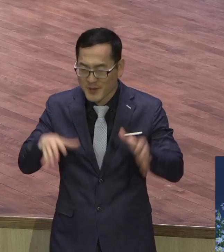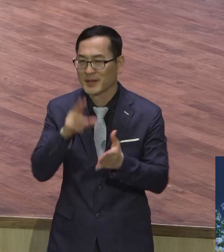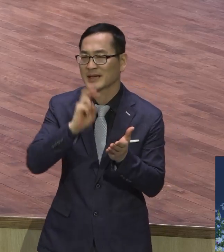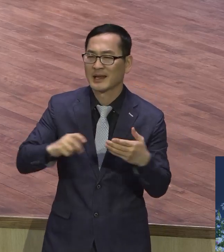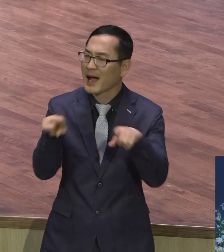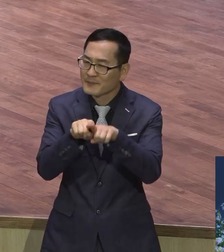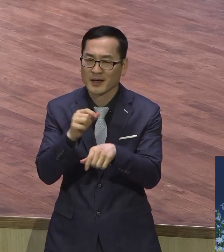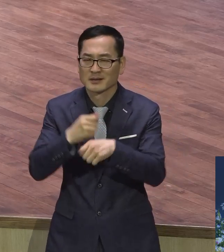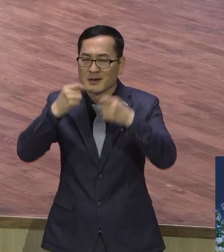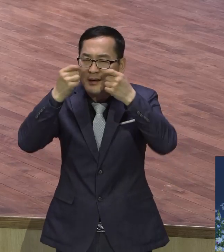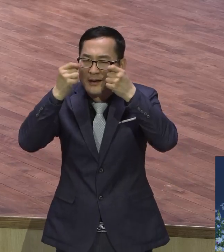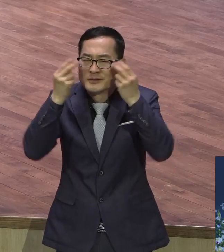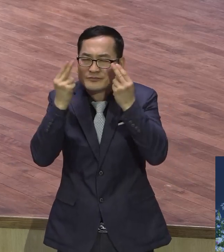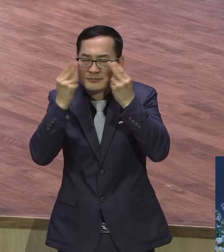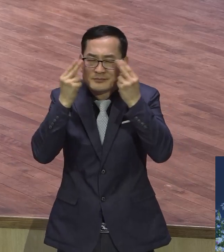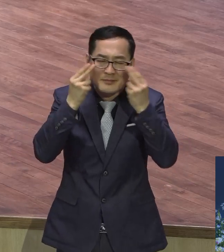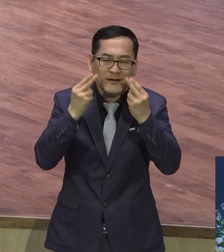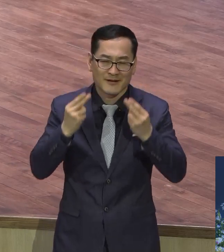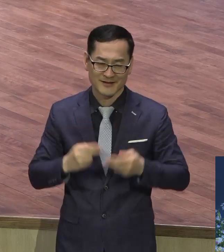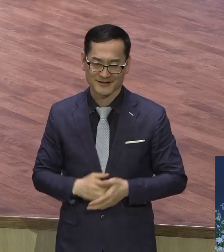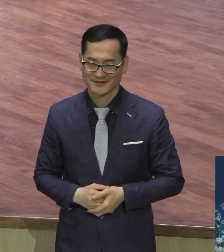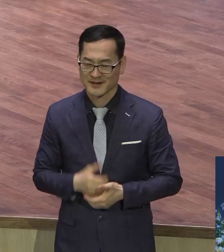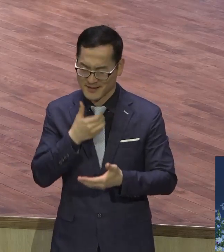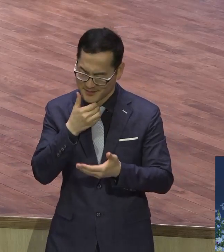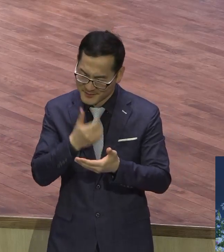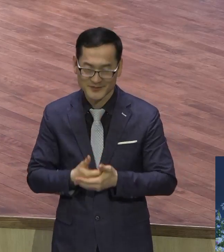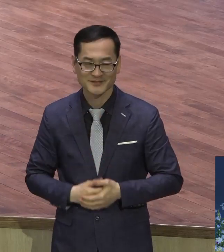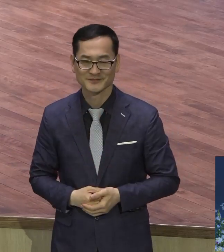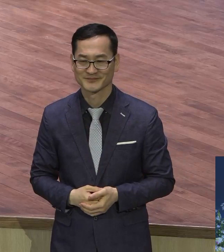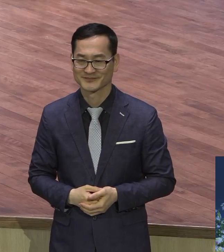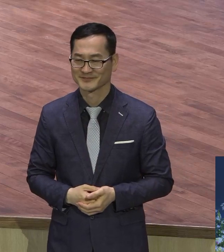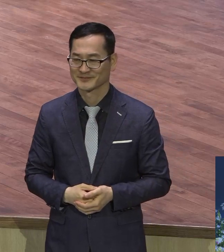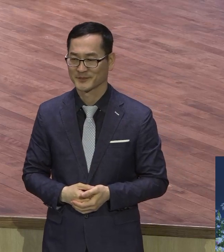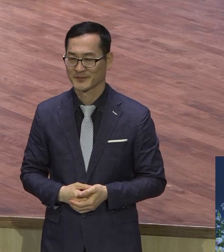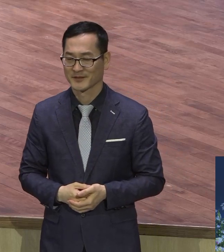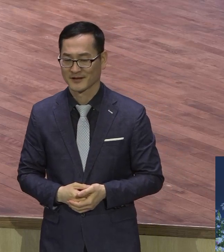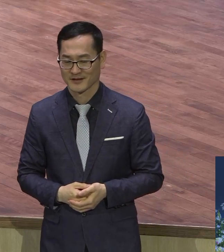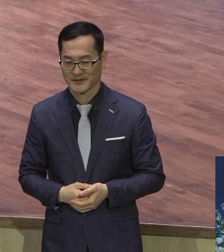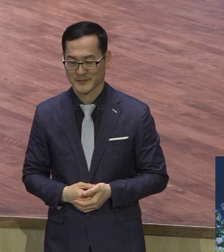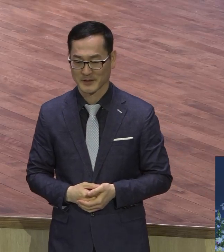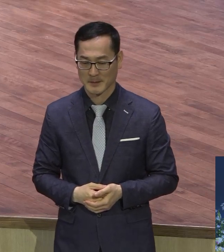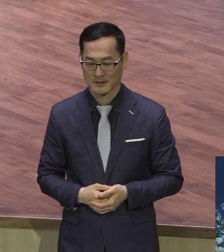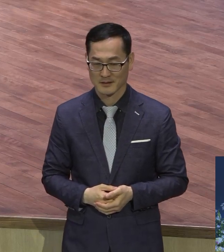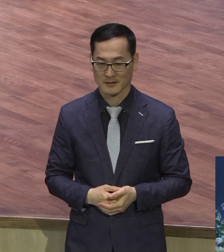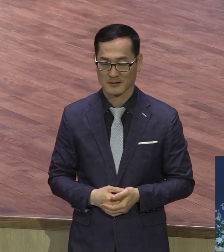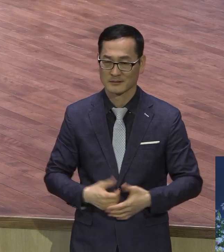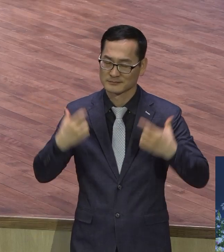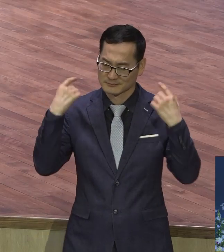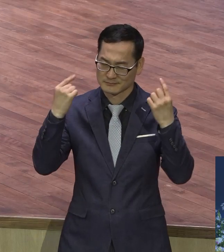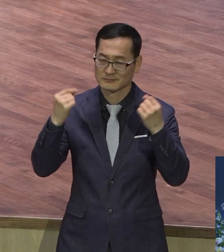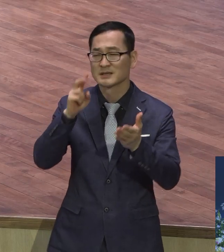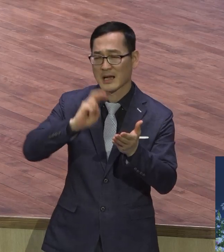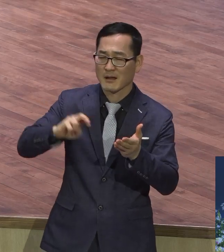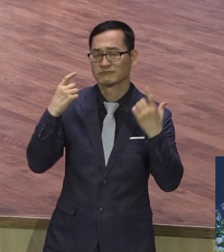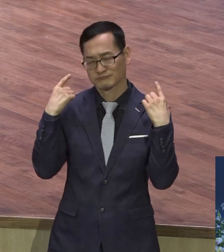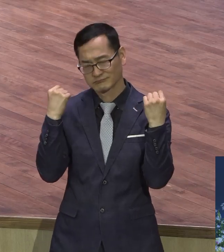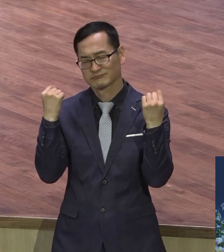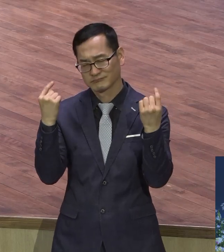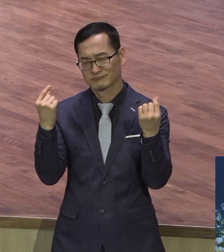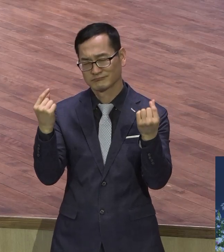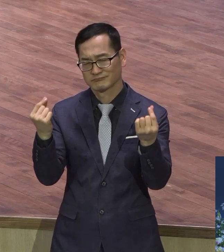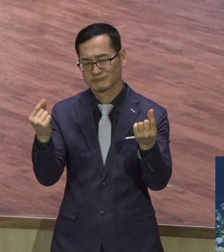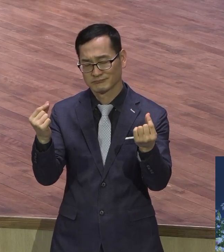오랜만에 찬양을 드리니까 너무 감사하고 늘 오랫동안 평생 들어왔고 그런 시간, 그런